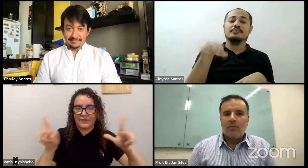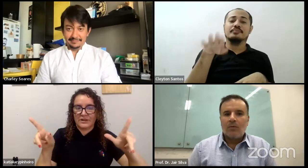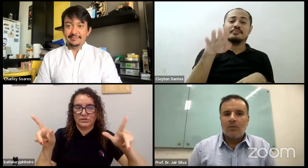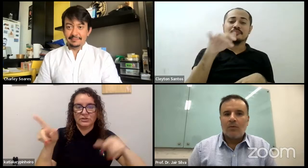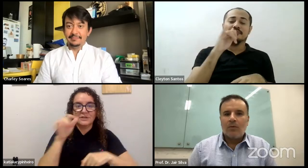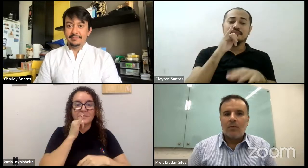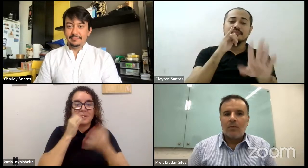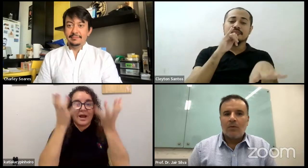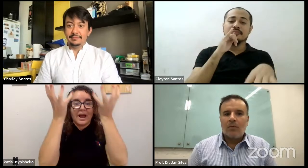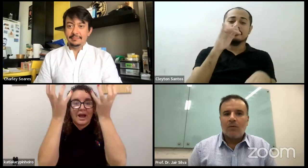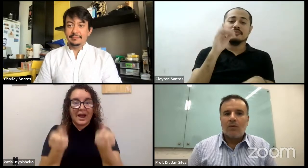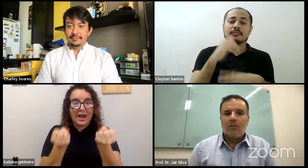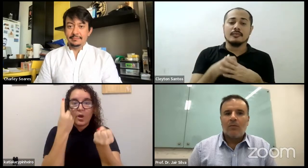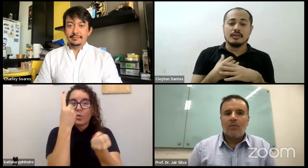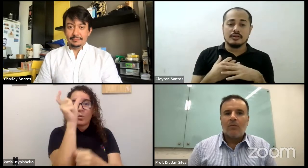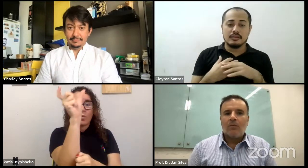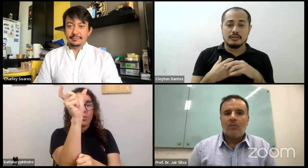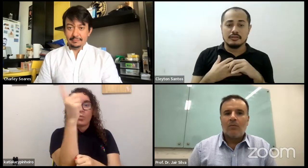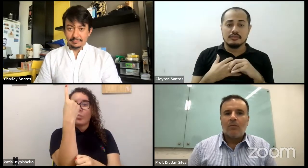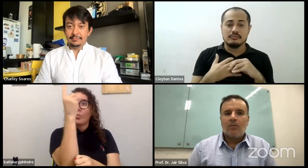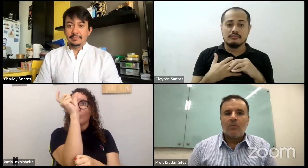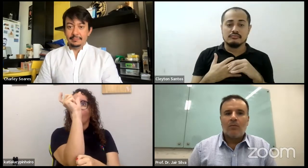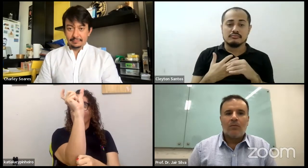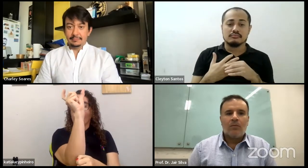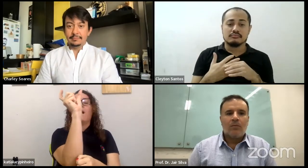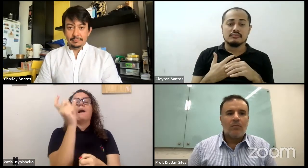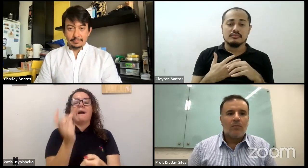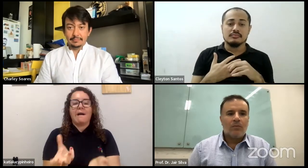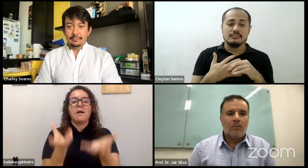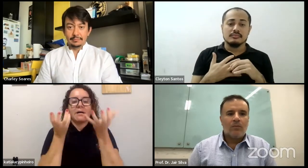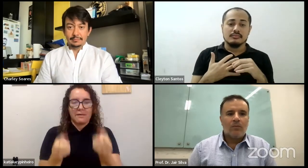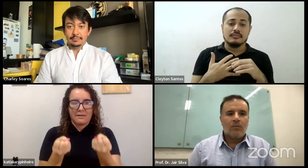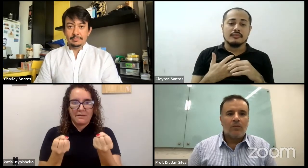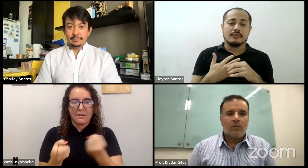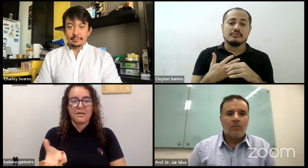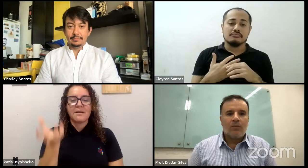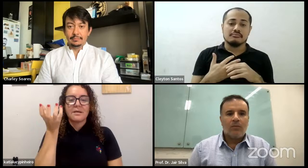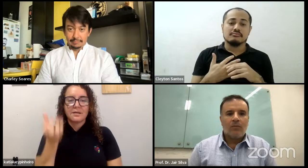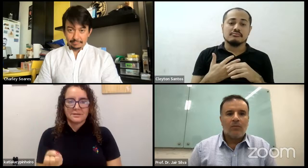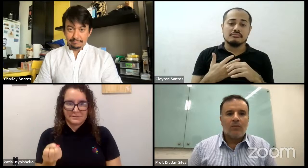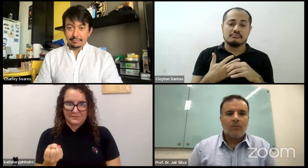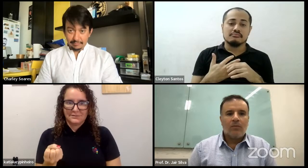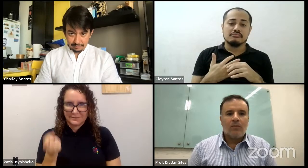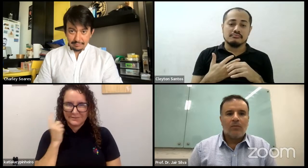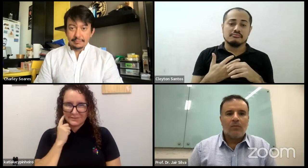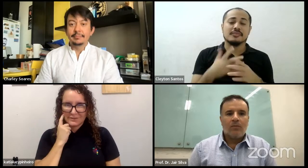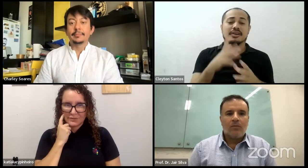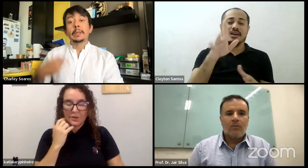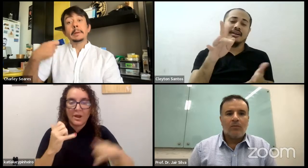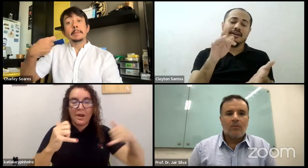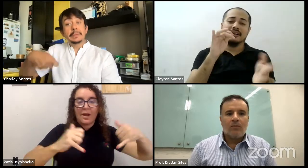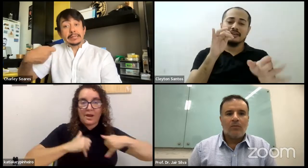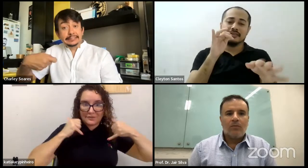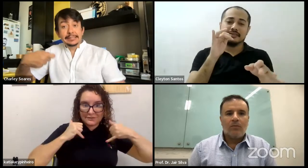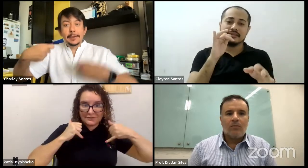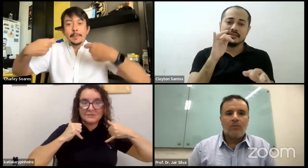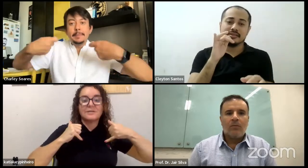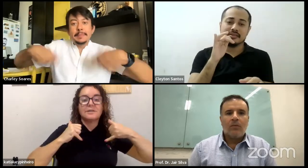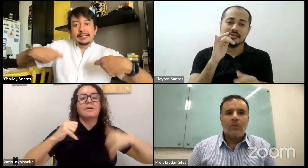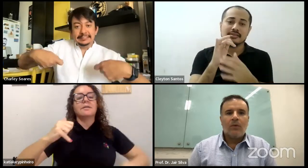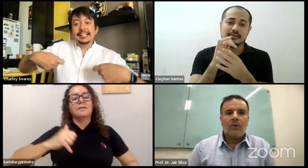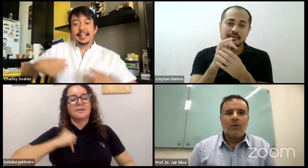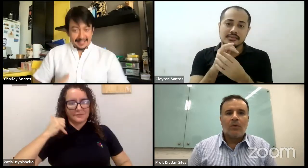de aniversário, porque a semântica ela é diferente. Entende? É diferente do sinal de